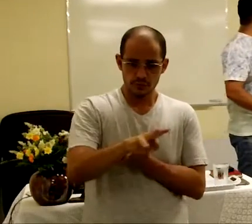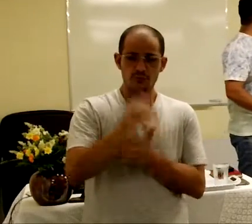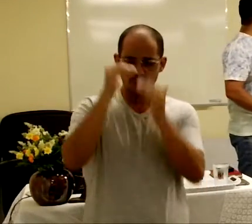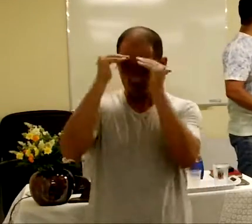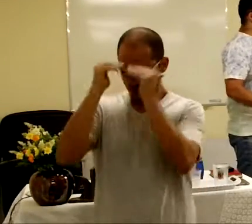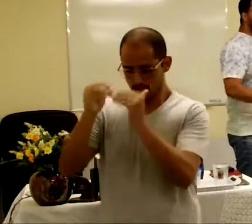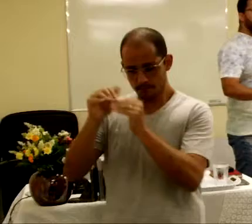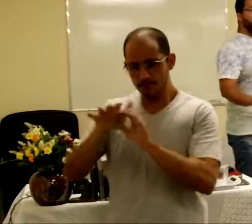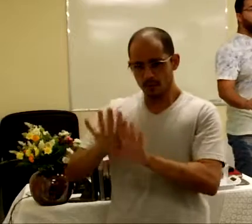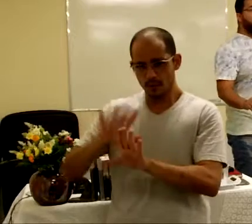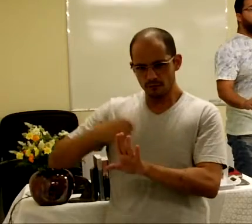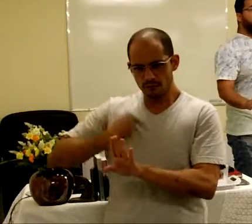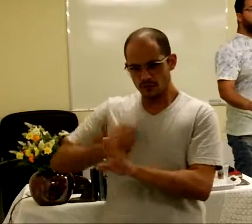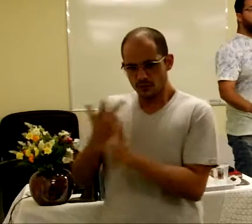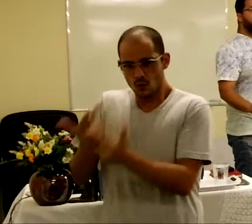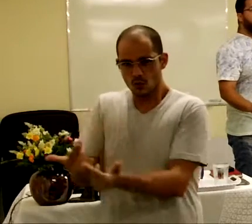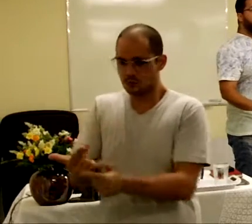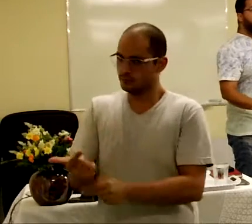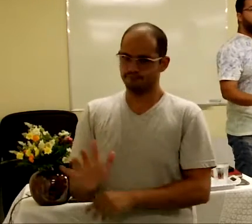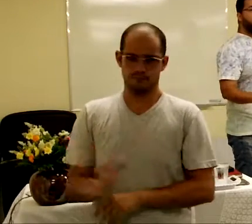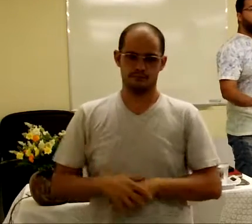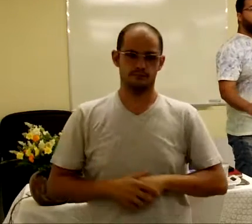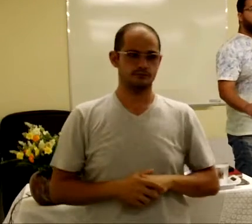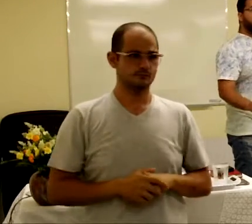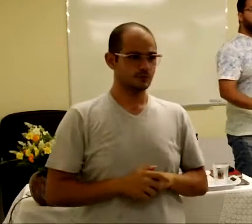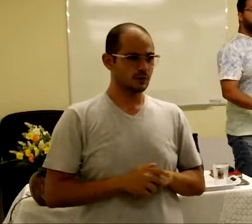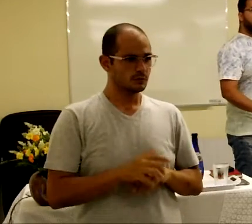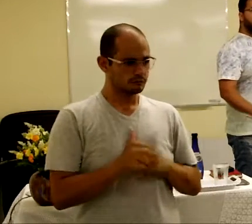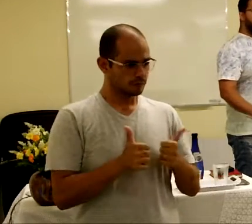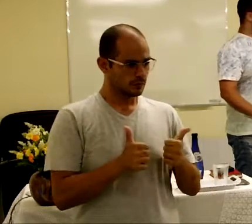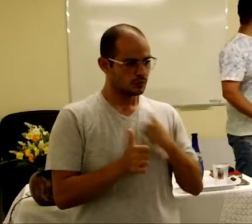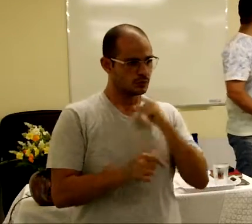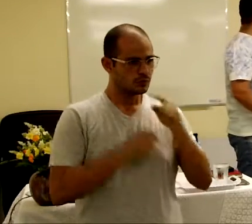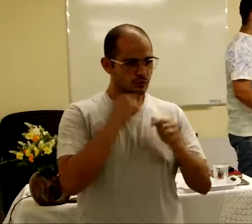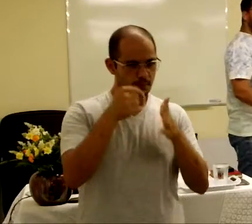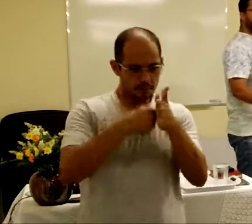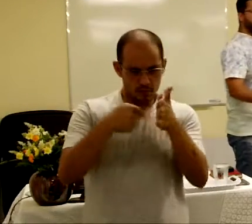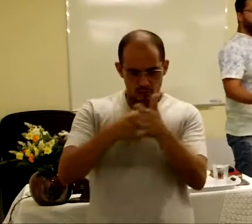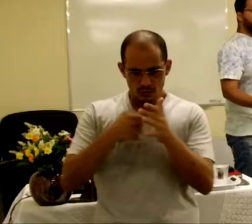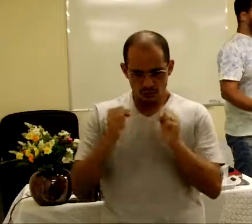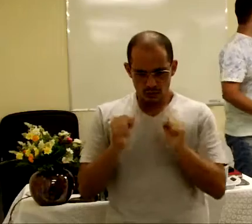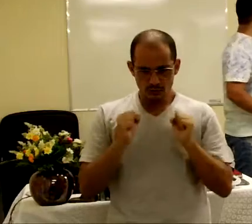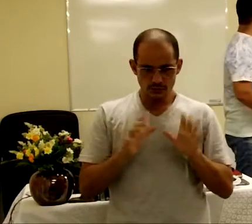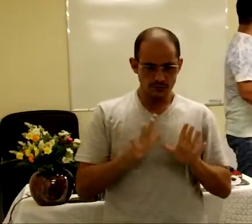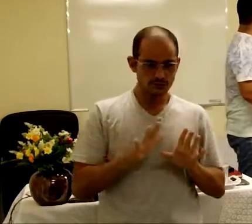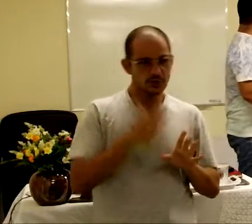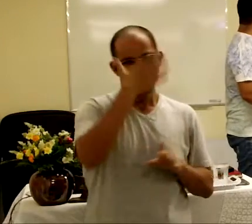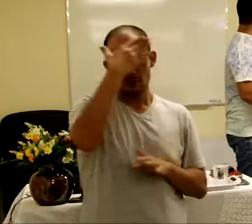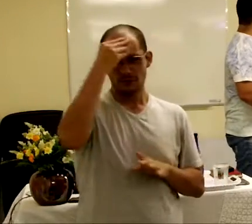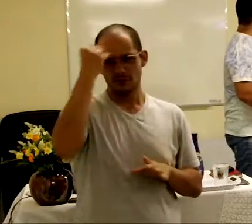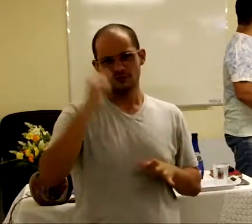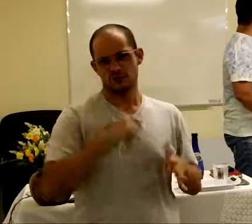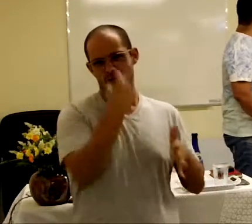isso. Tudo bem até aí? Alguém quer fazer alguma colocação? Esqueci de alguém? Esqueci, né? Muita gente. Muita